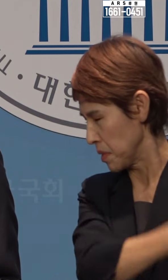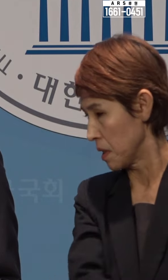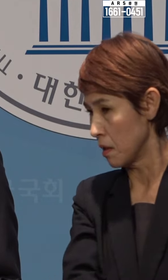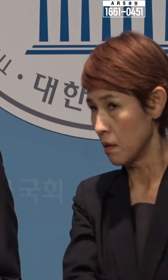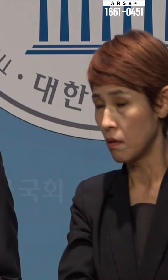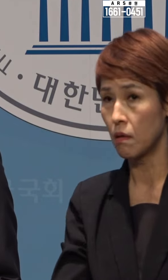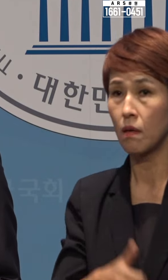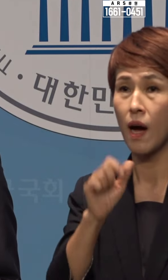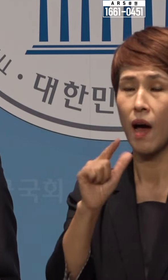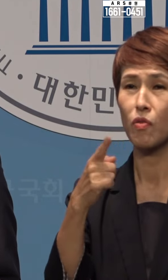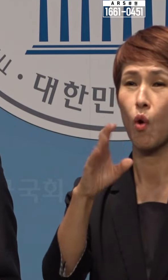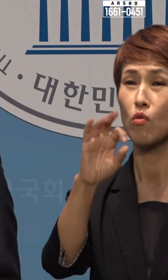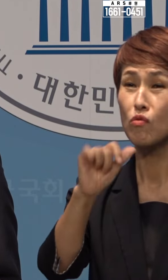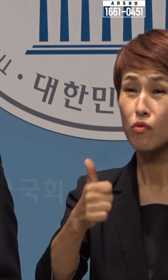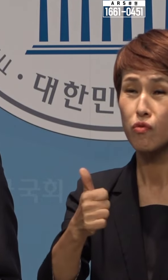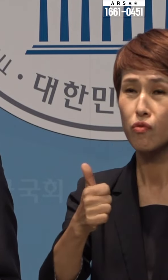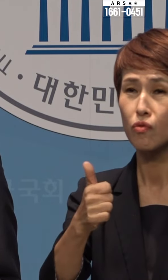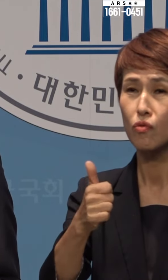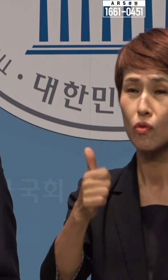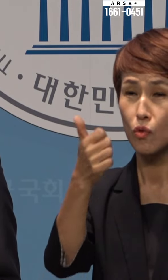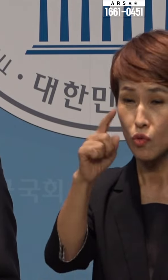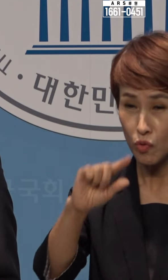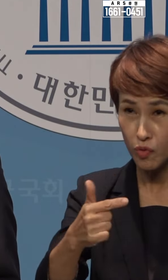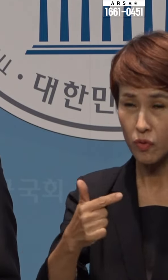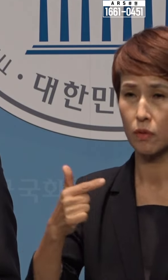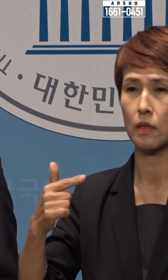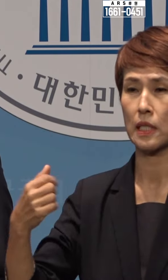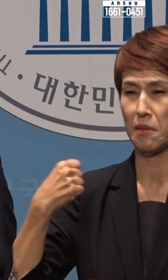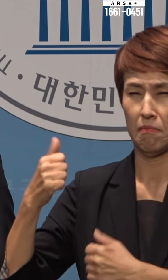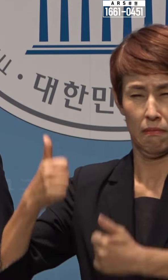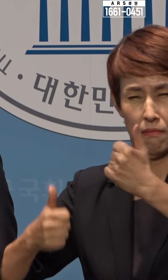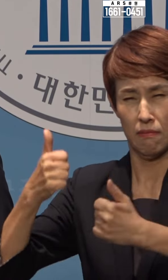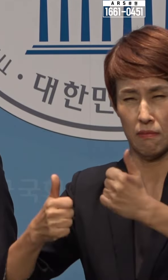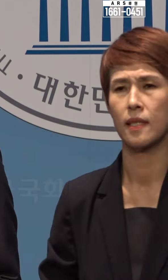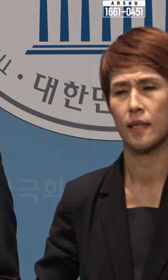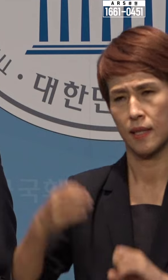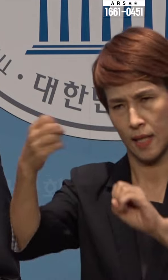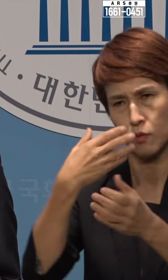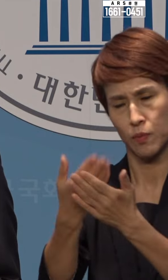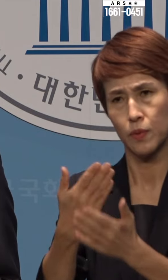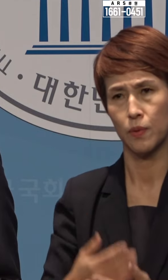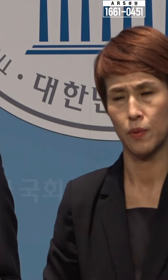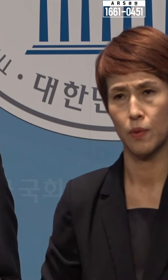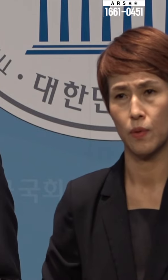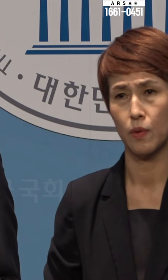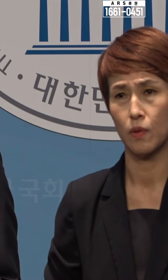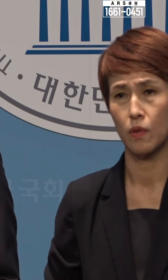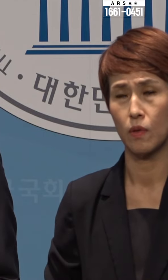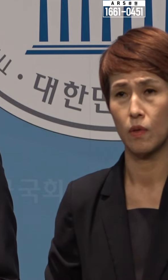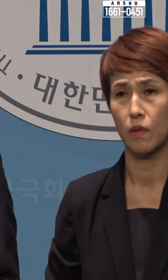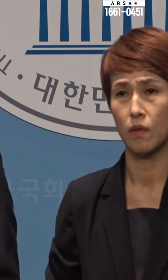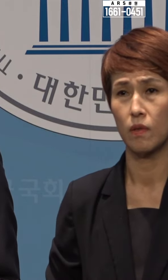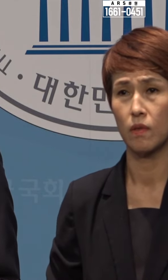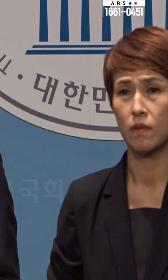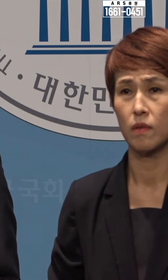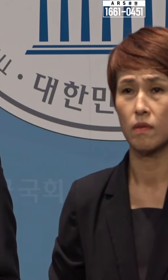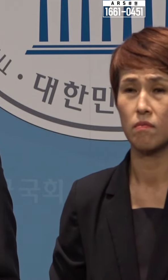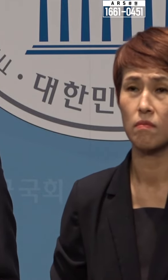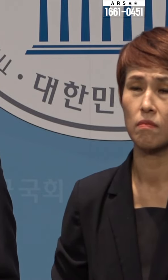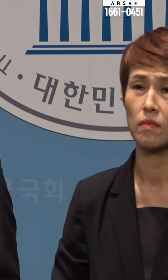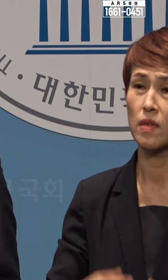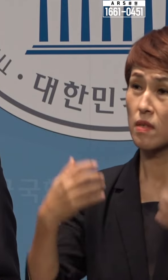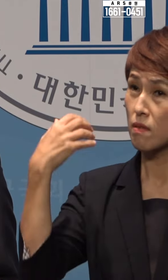대표와 주도권 싸움을 할 셈인지 답하십시오 이것이 국정을 책임지겠다는